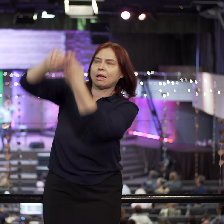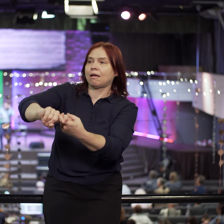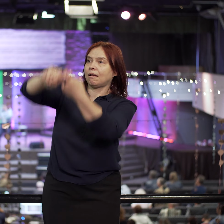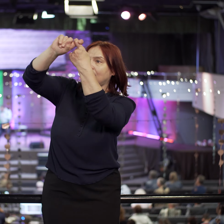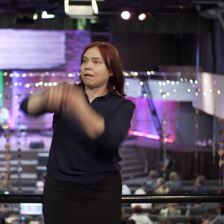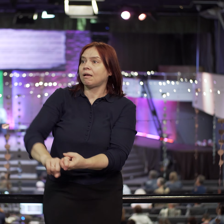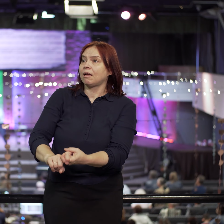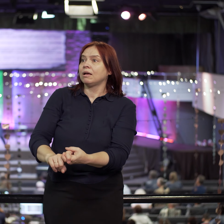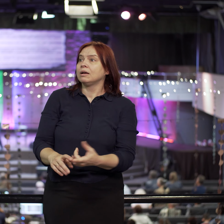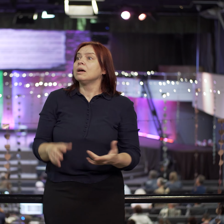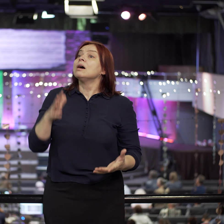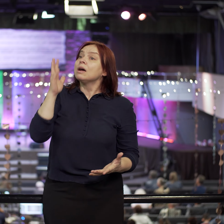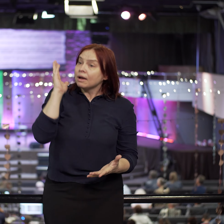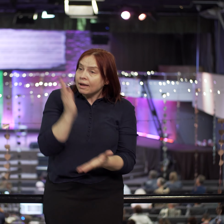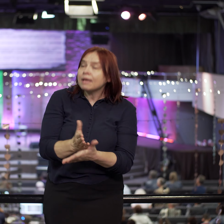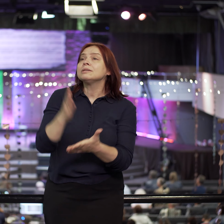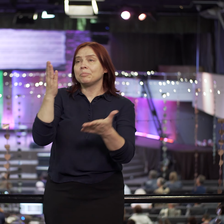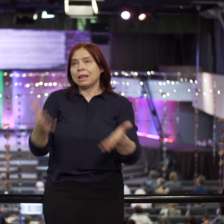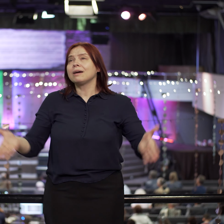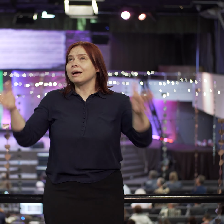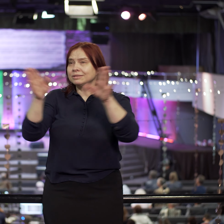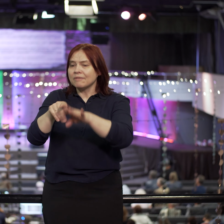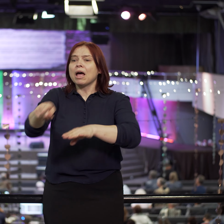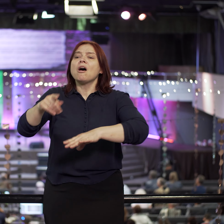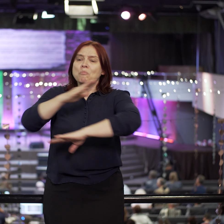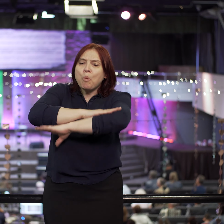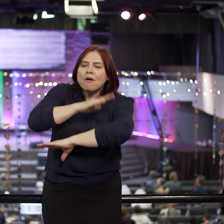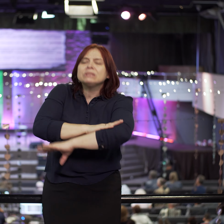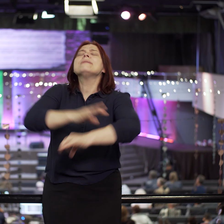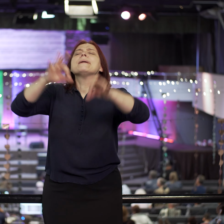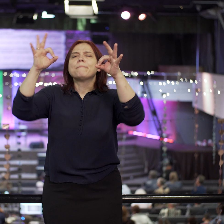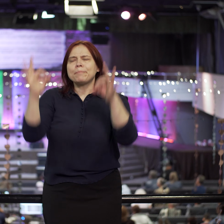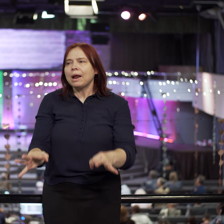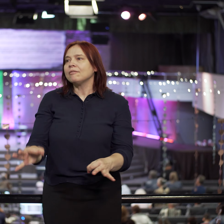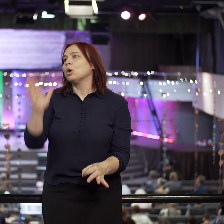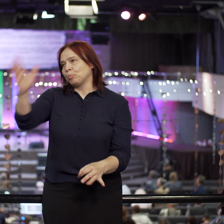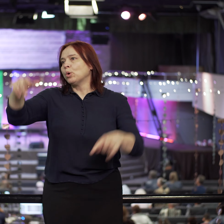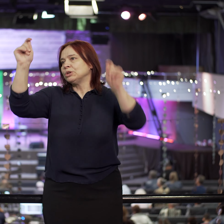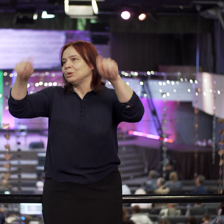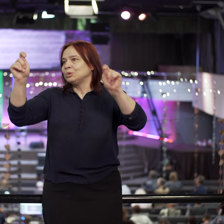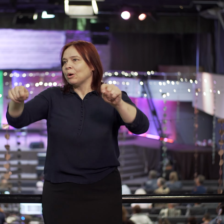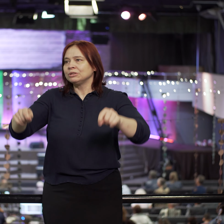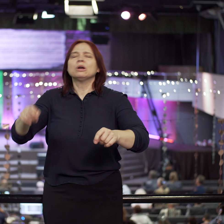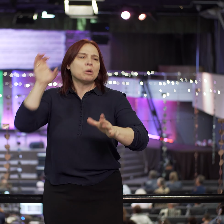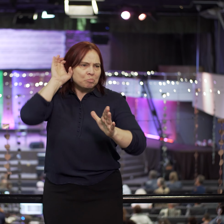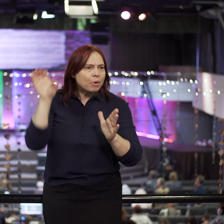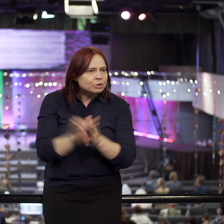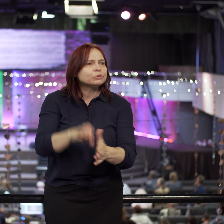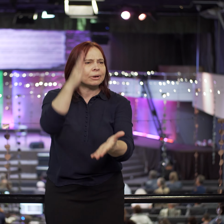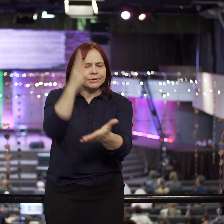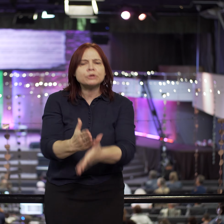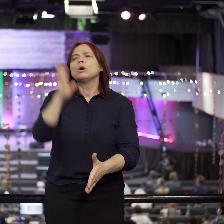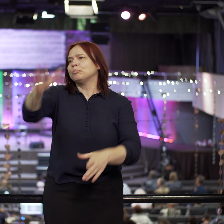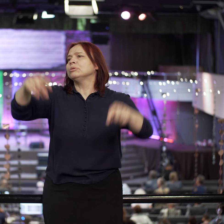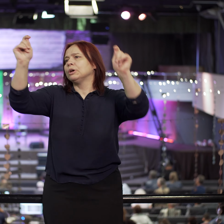напрямую. И ваша праведность, ваше хождение перед лицом моим, ваше послушание мне